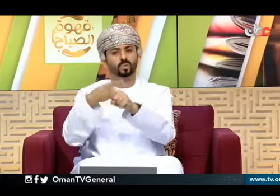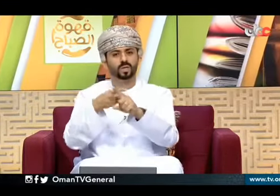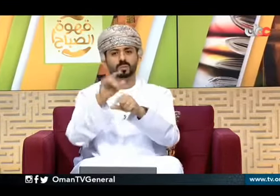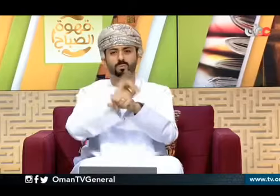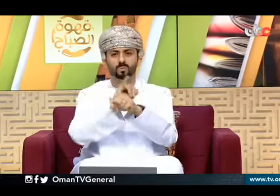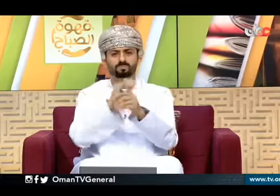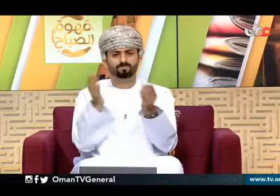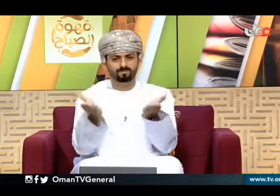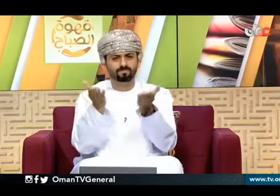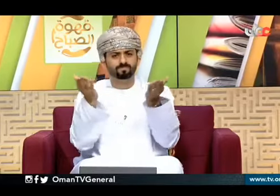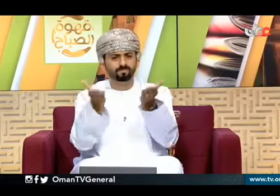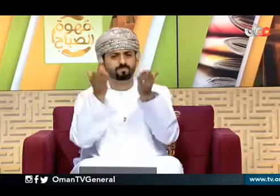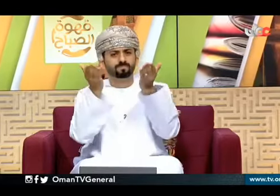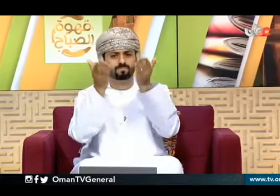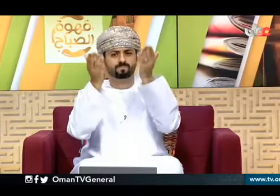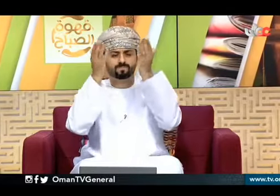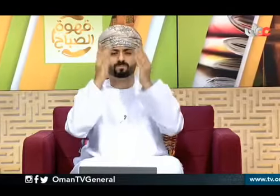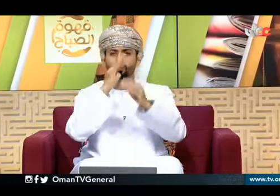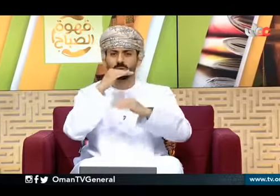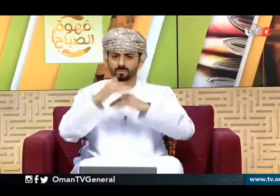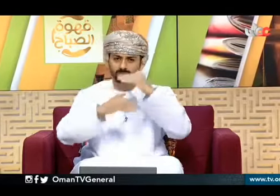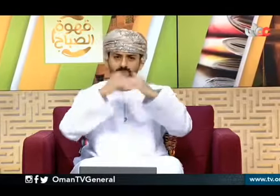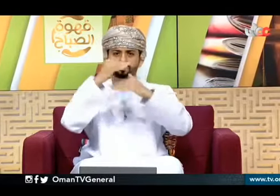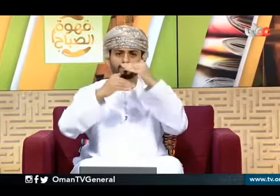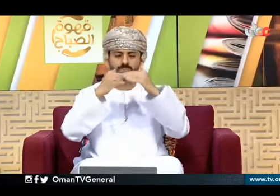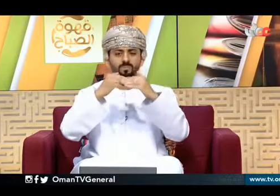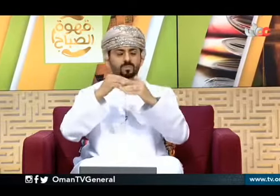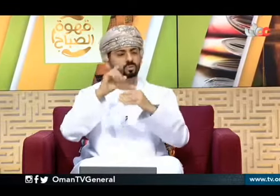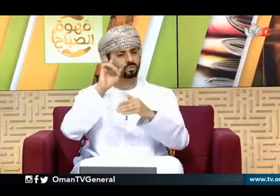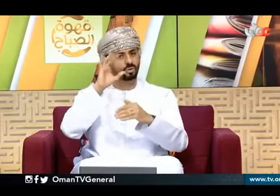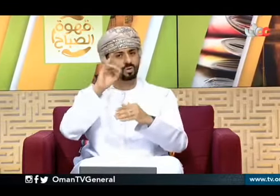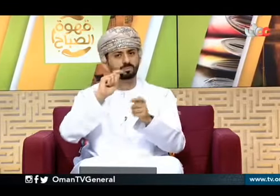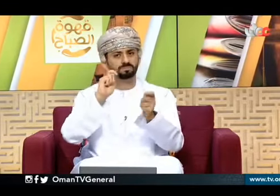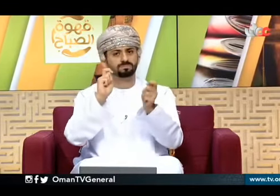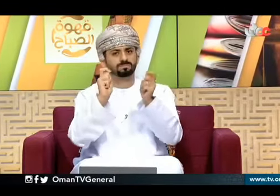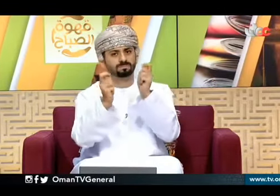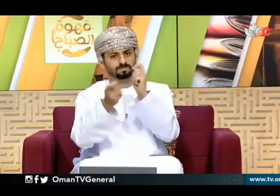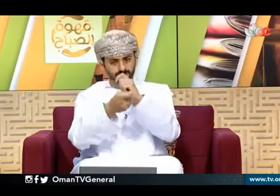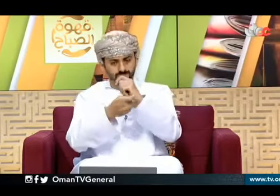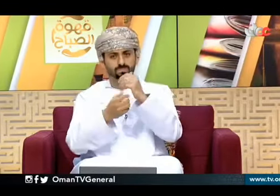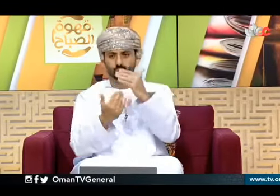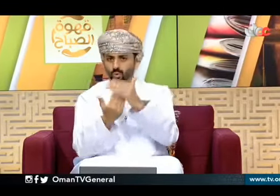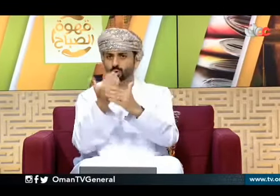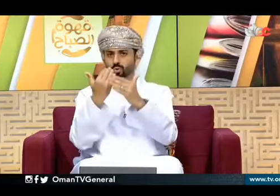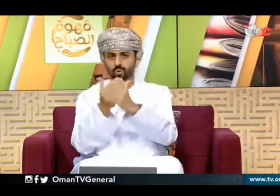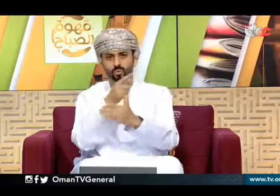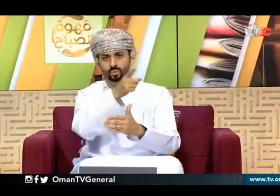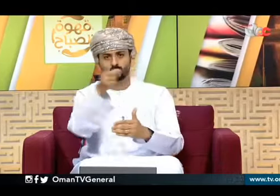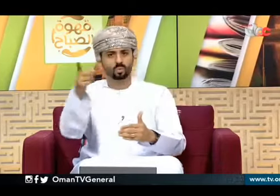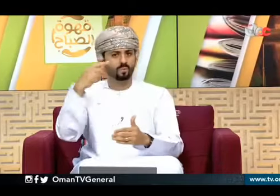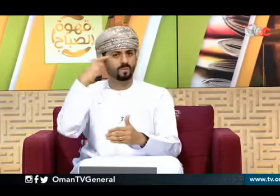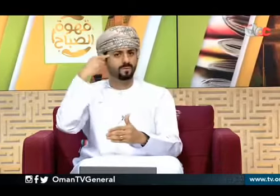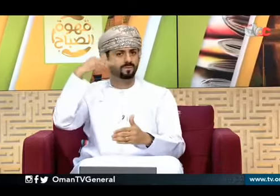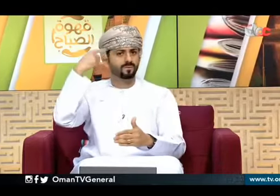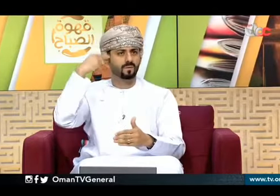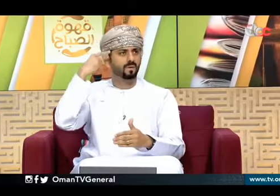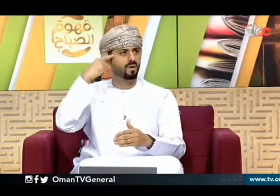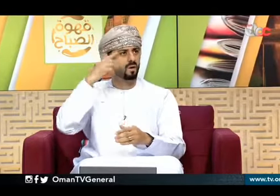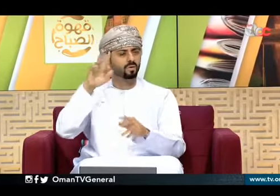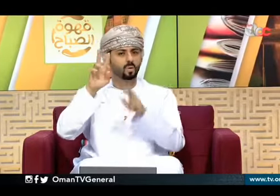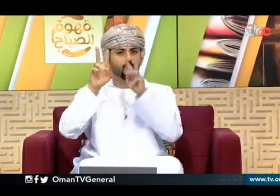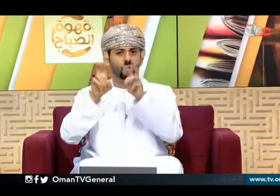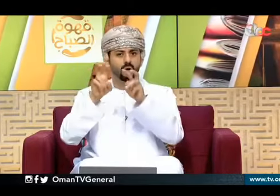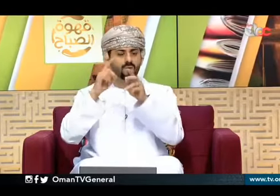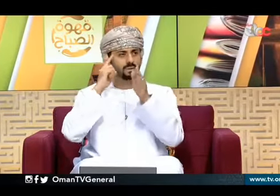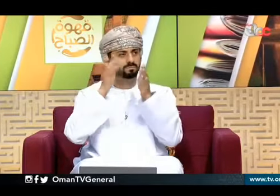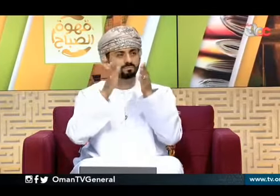وأن يعمل الكل في المحافظة على نفسه والارتقاء بالوطن بإذن الله تعالى، وأن يتغير الوضع إلى الأفضل